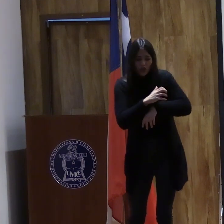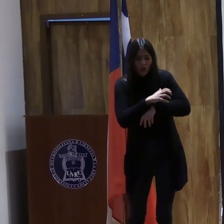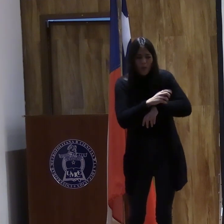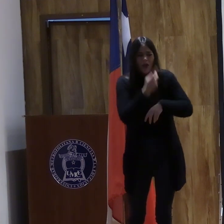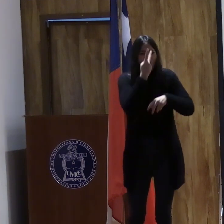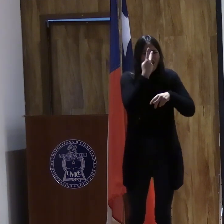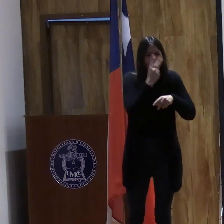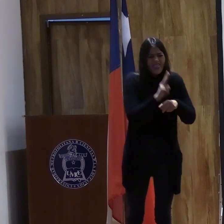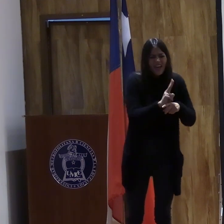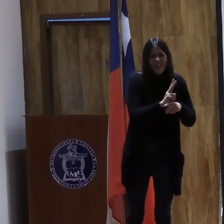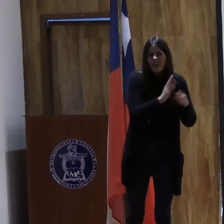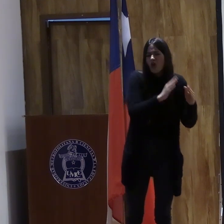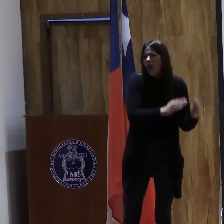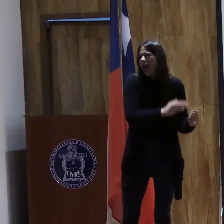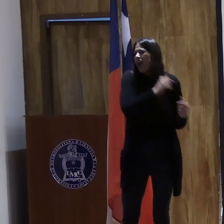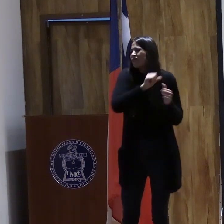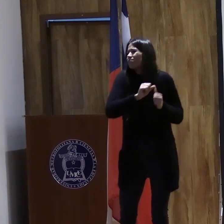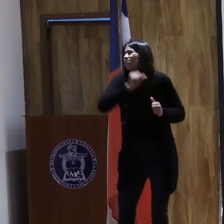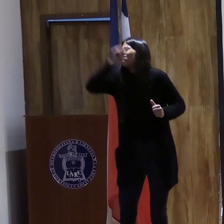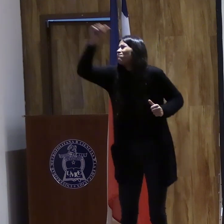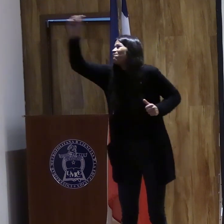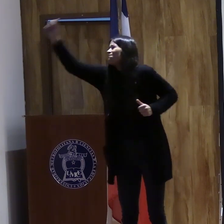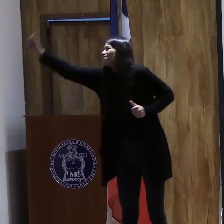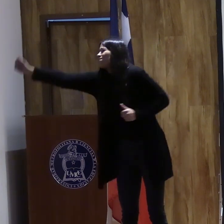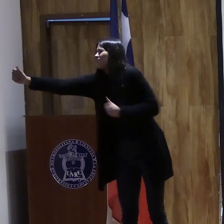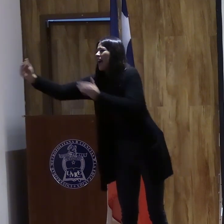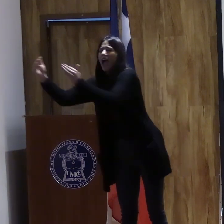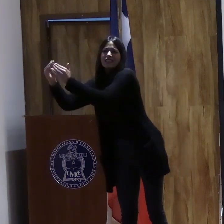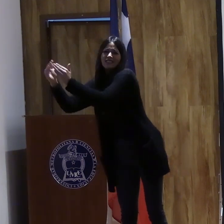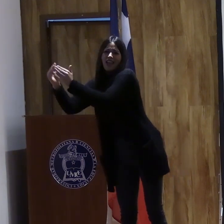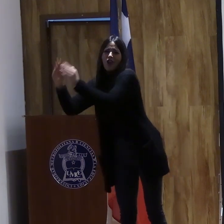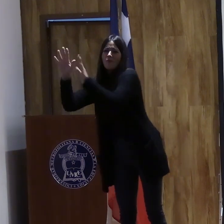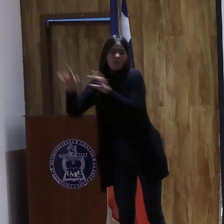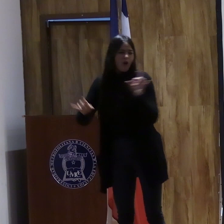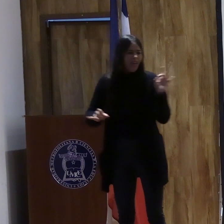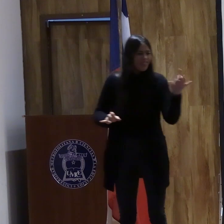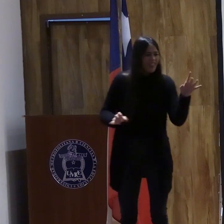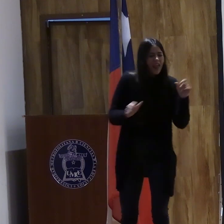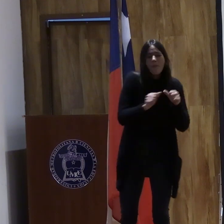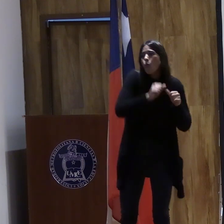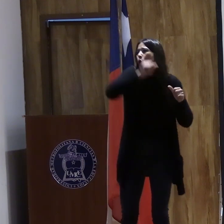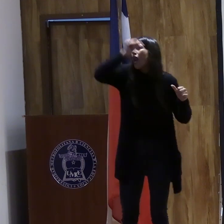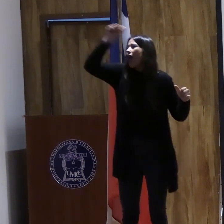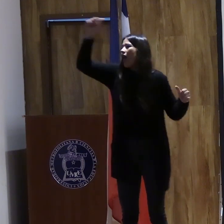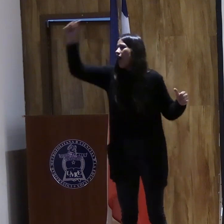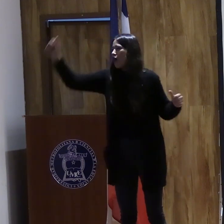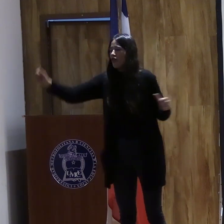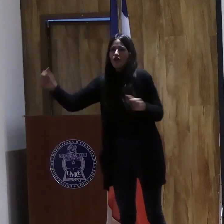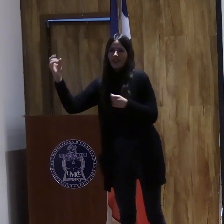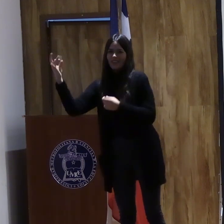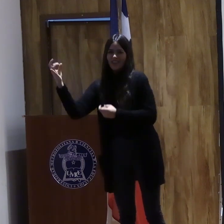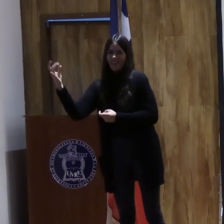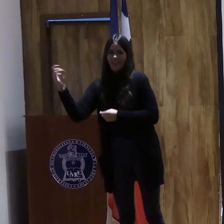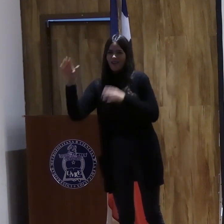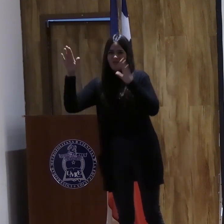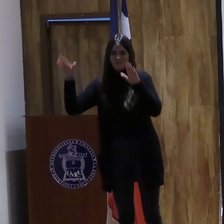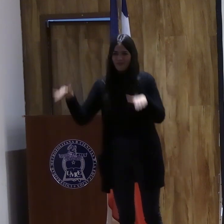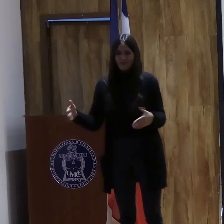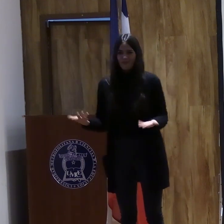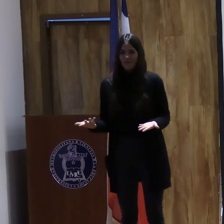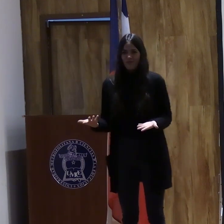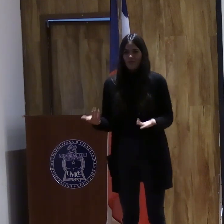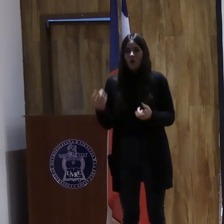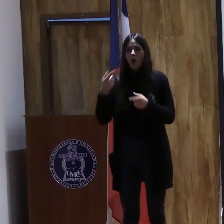ver con lo que la casa que está por allá por San Fernando. Estamos muy distantes y acá tenemos, claro,